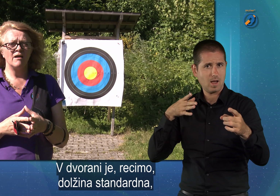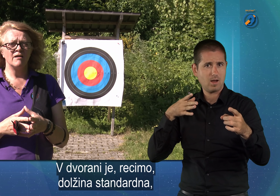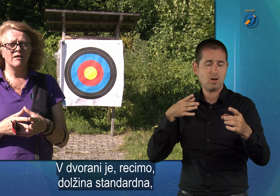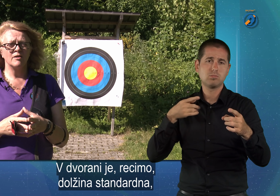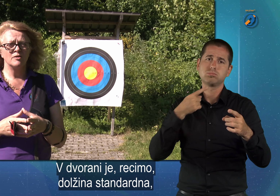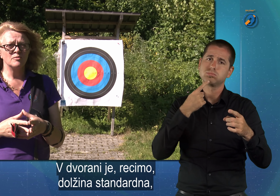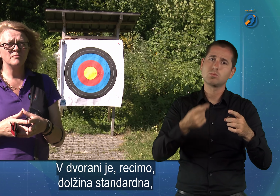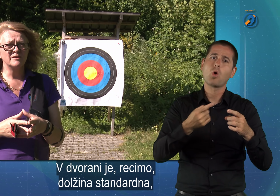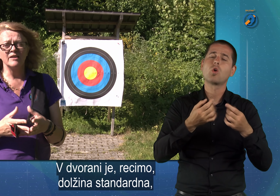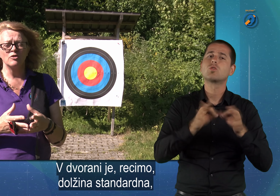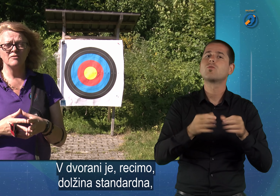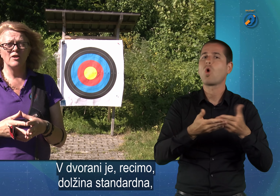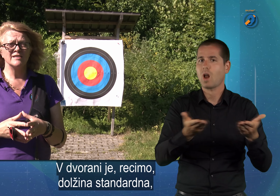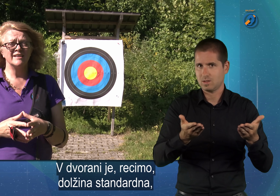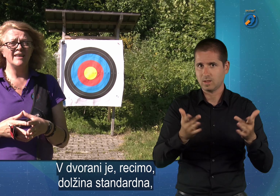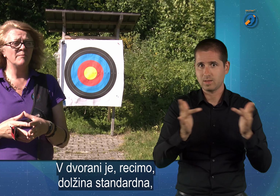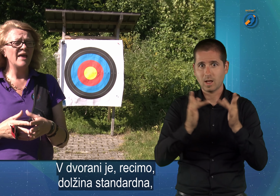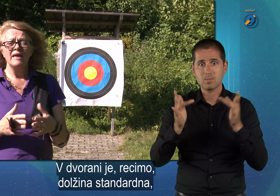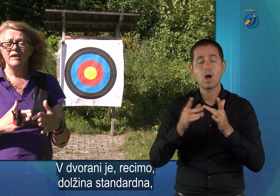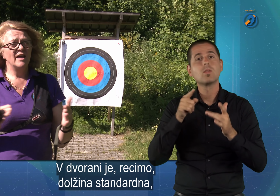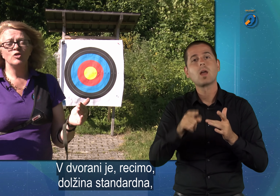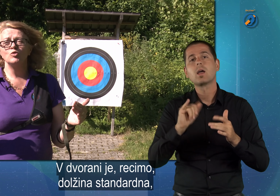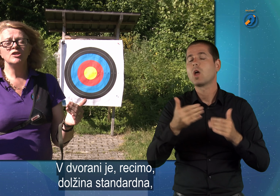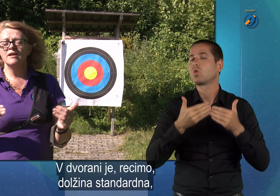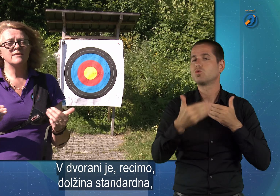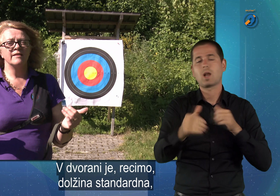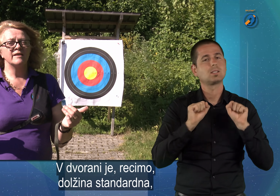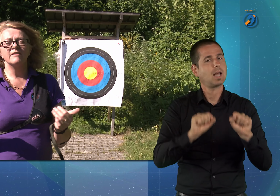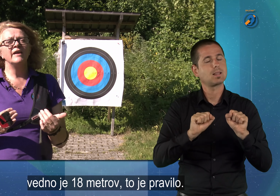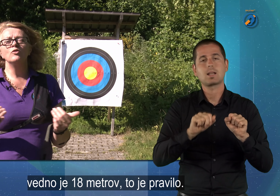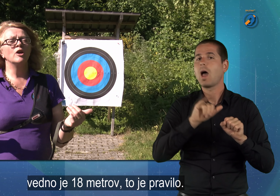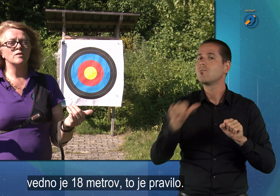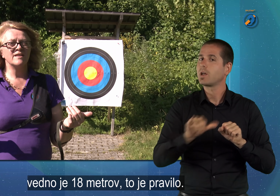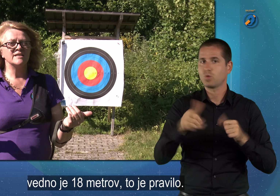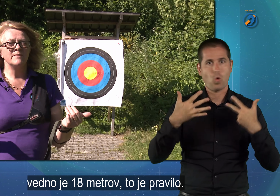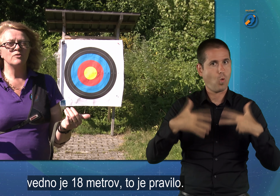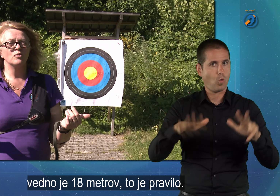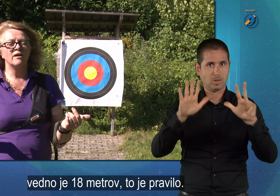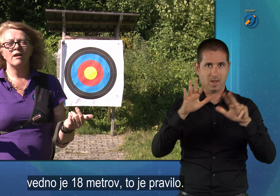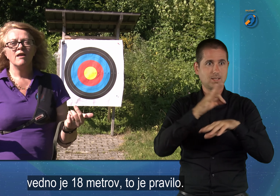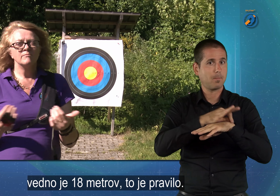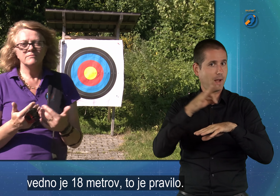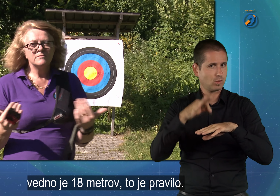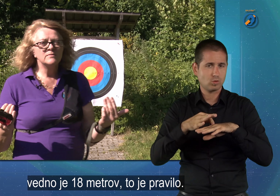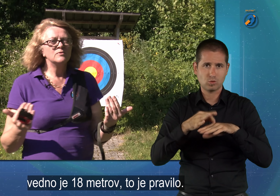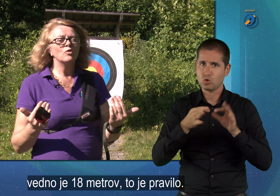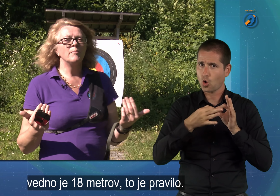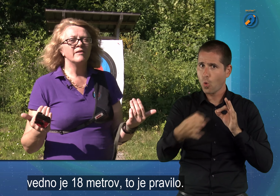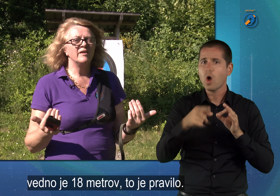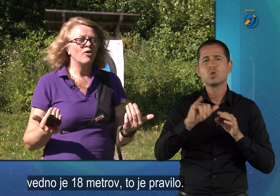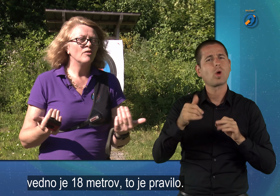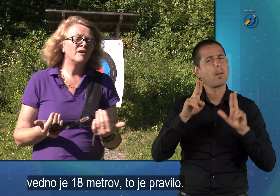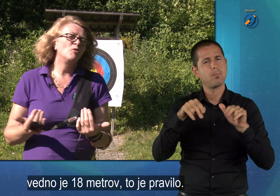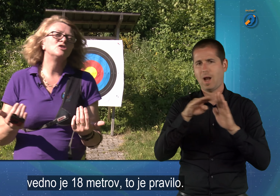ustrelja te dvoranske tekme, je dolžina standardna, vedno je 18 metrov, ker to